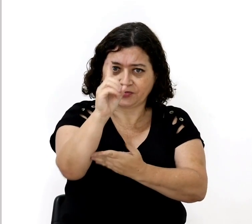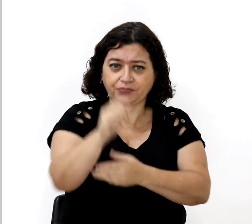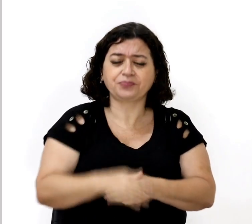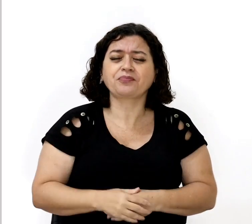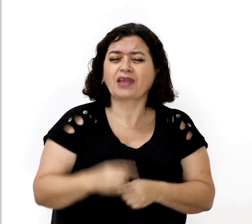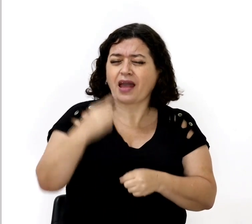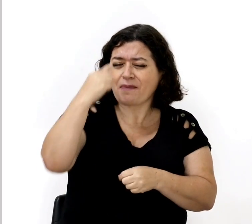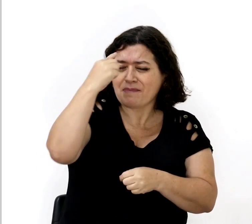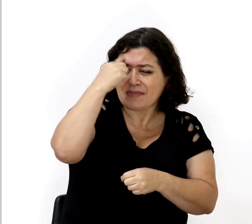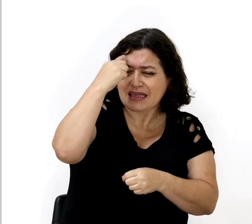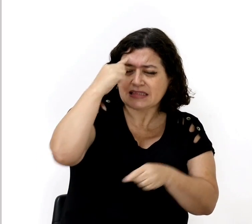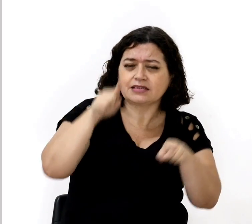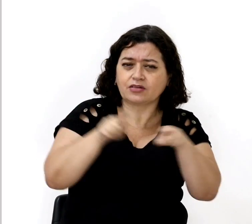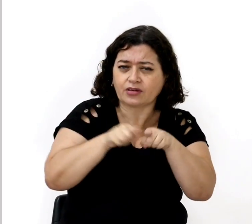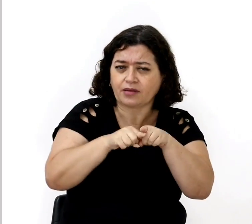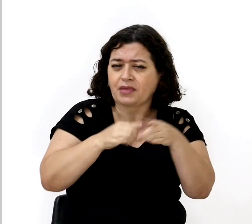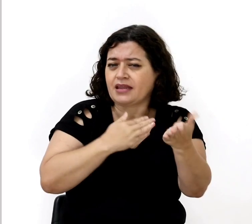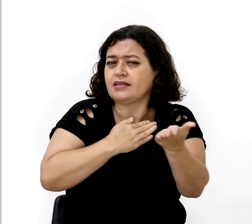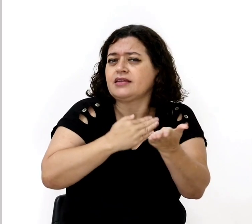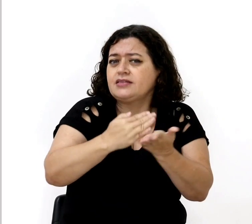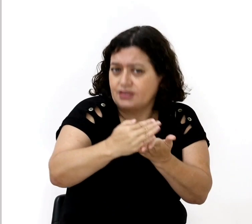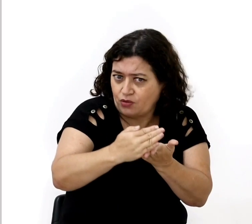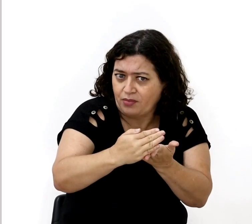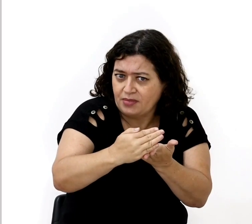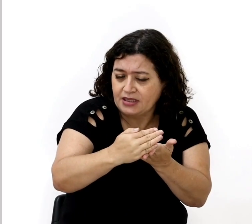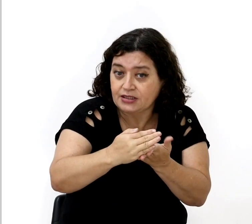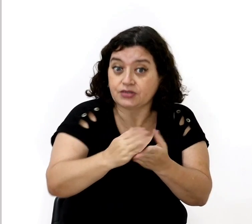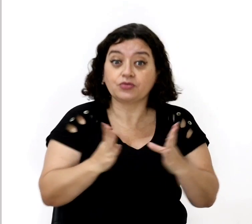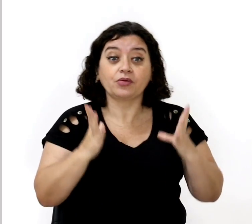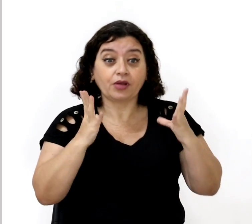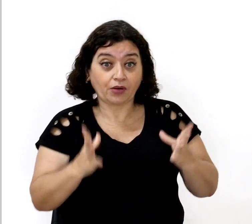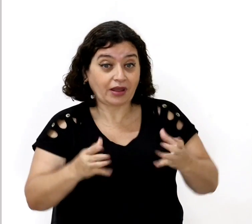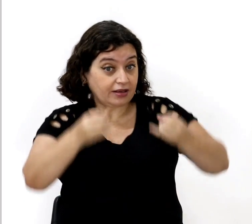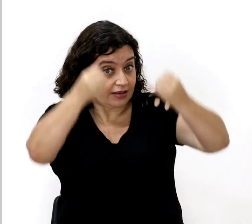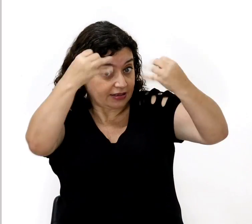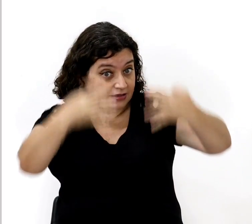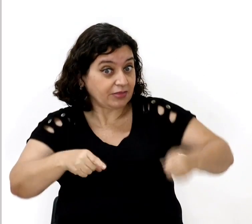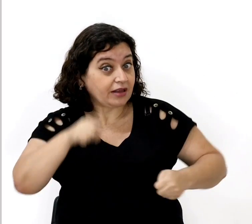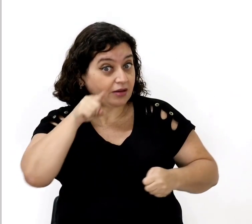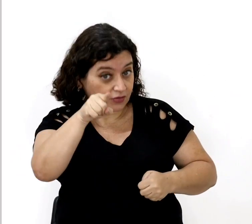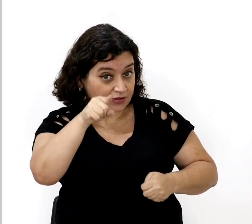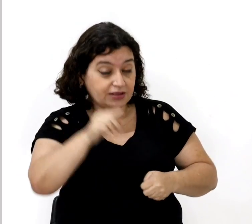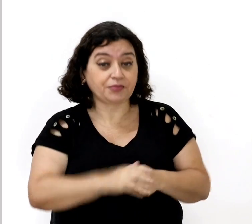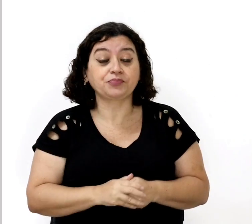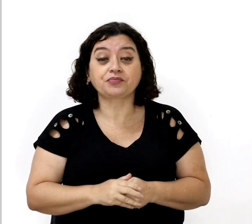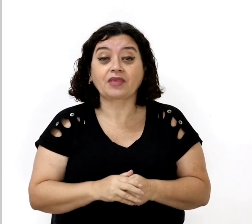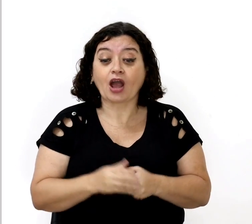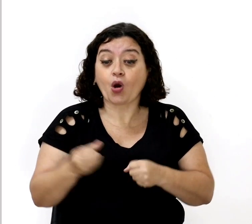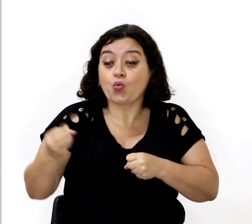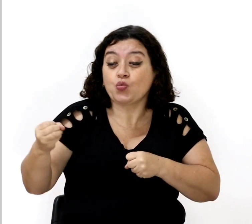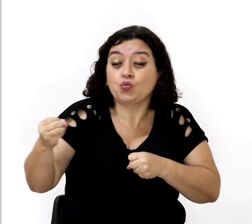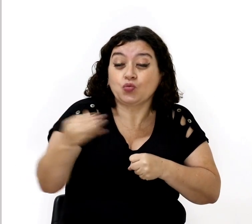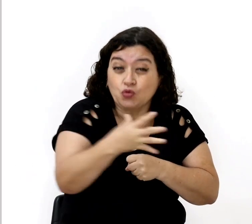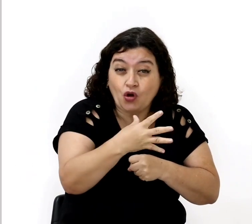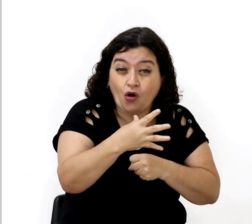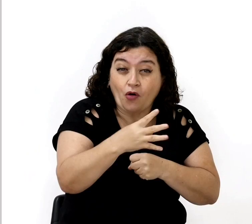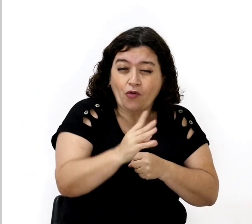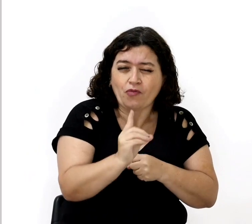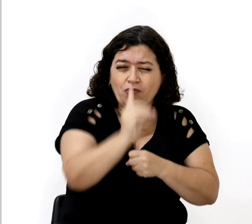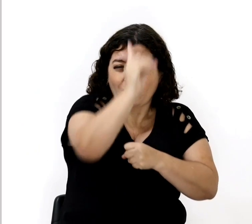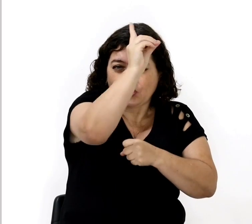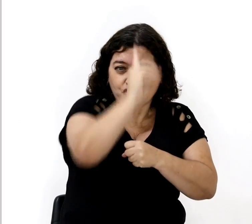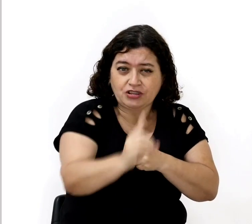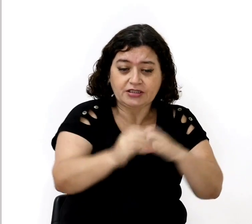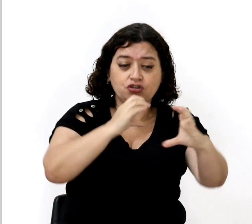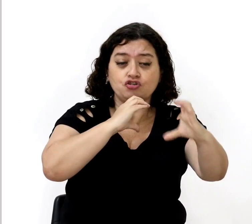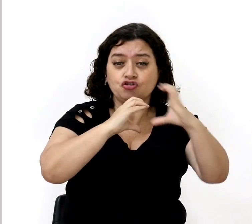Deus. Olha só, pensando também nesse começo, eu queria dizer para você que há uma nova iniciativa, uma